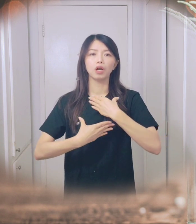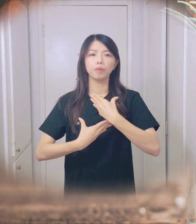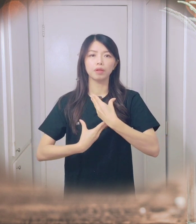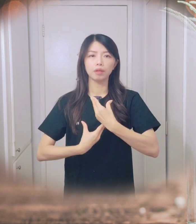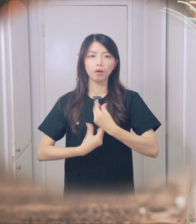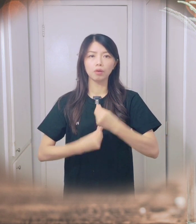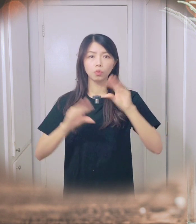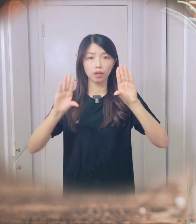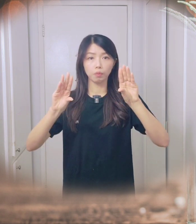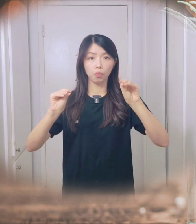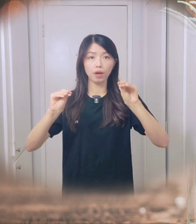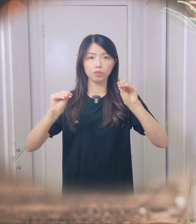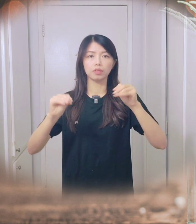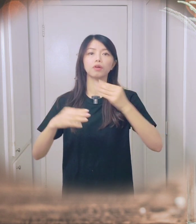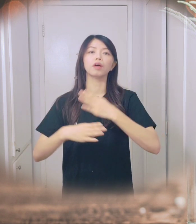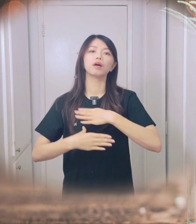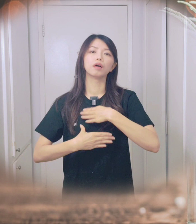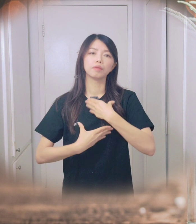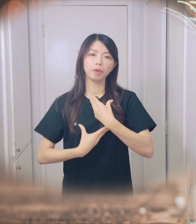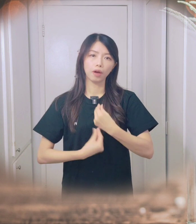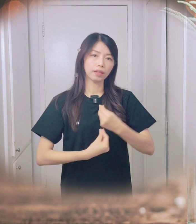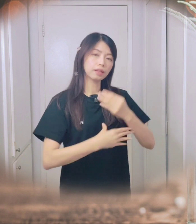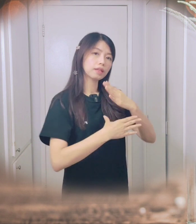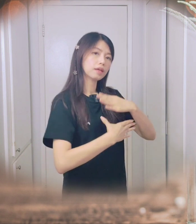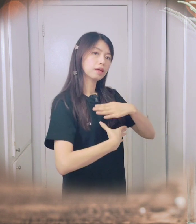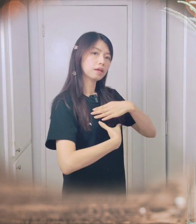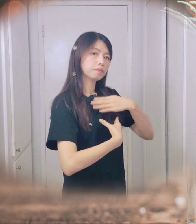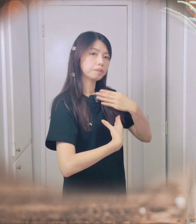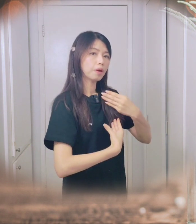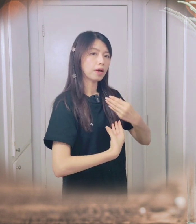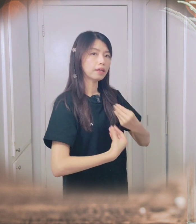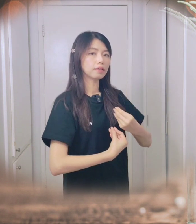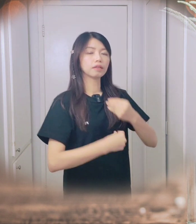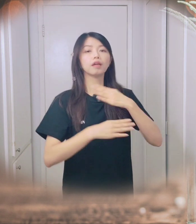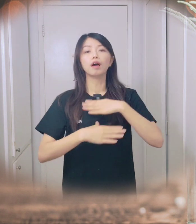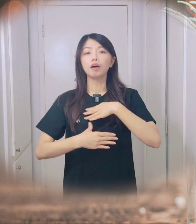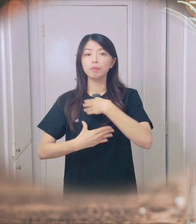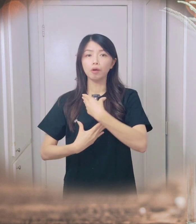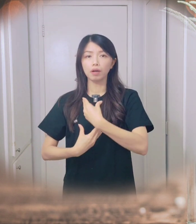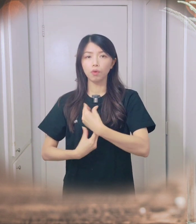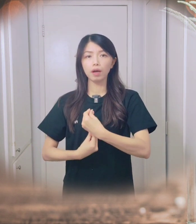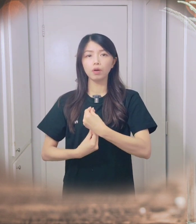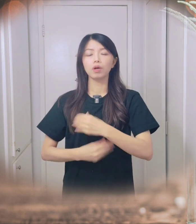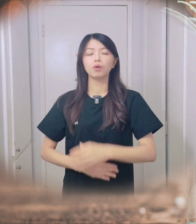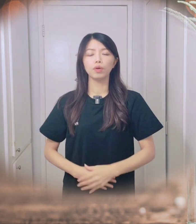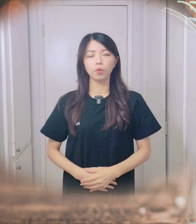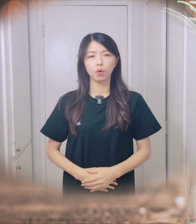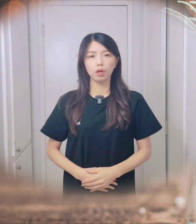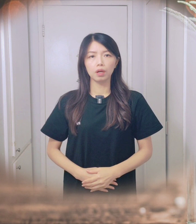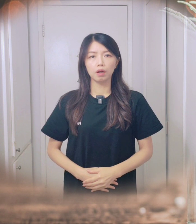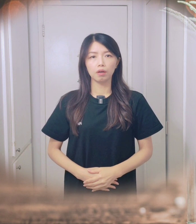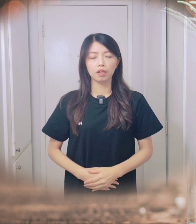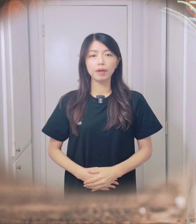앞으로 나오면서 손을 이렇게 모아주시는 거예요. 평안. 평안. 평안과